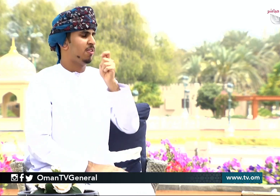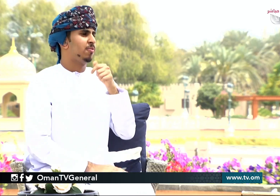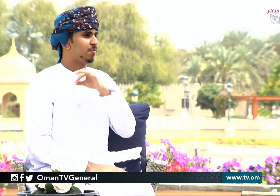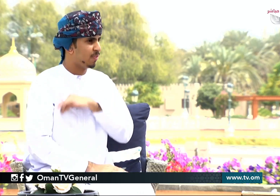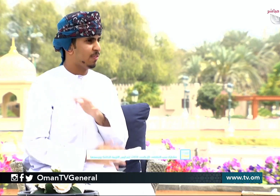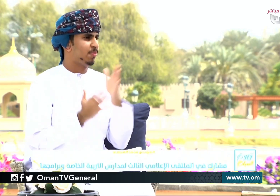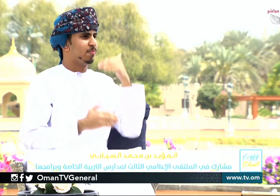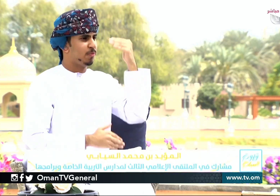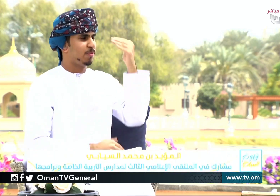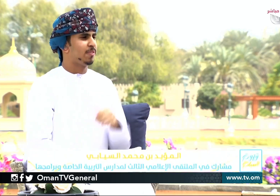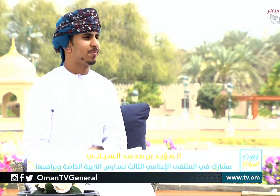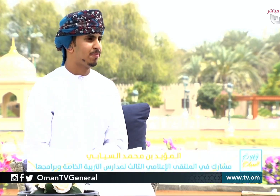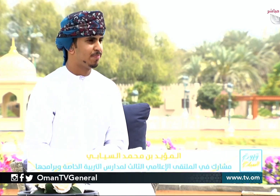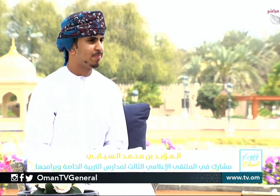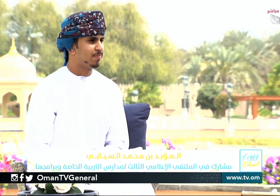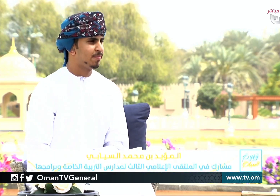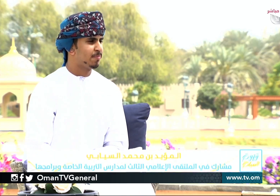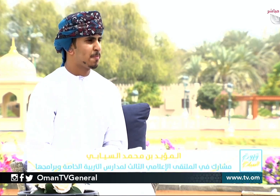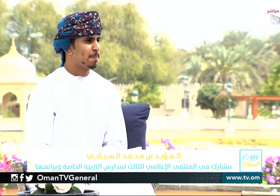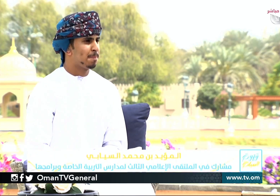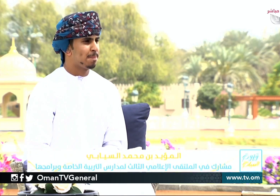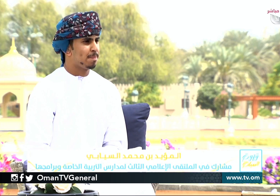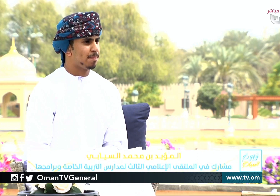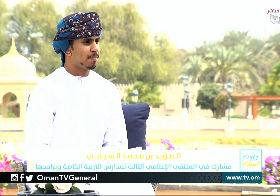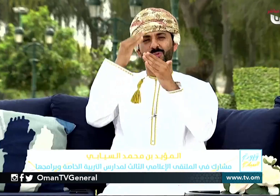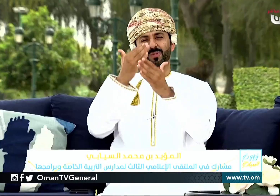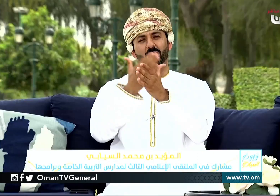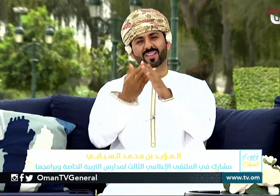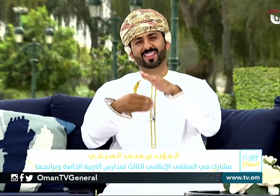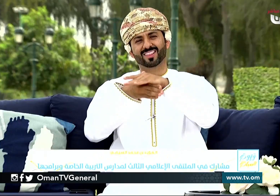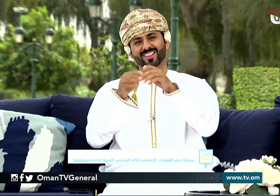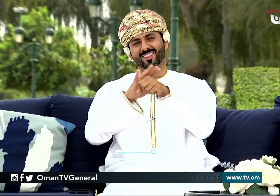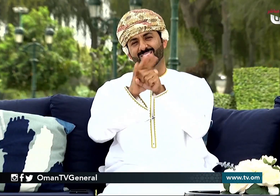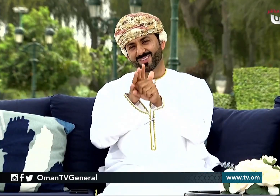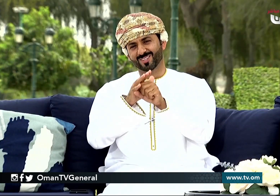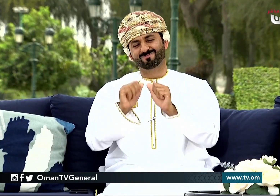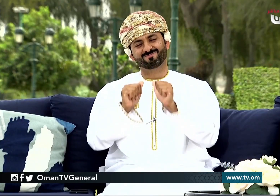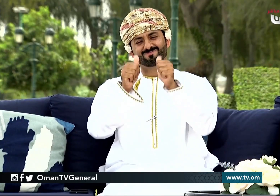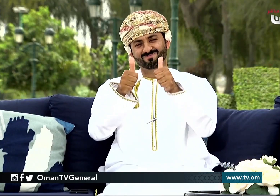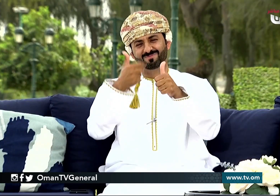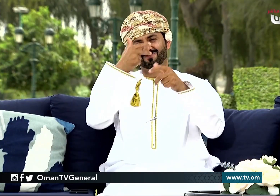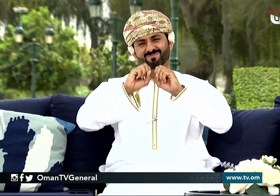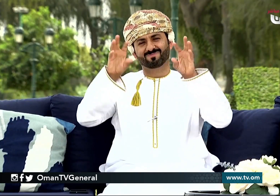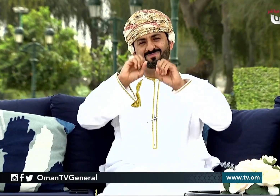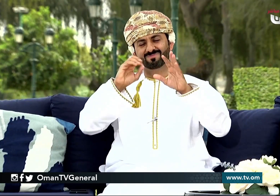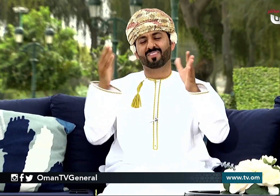الصورة لإخواني الصم هنا، وحبيت هذا المجال. جميل، طبعاً نشكر كثير طبعاً جهده